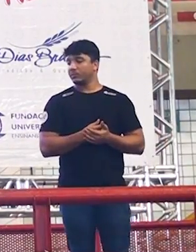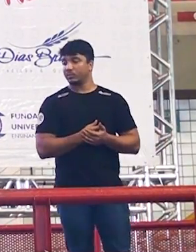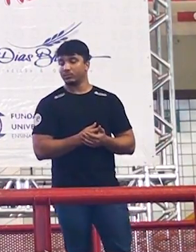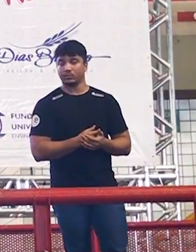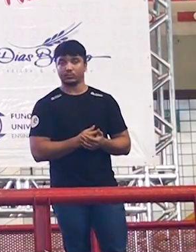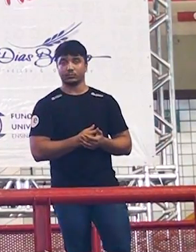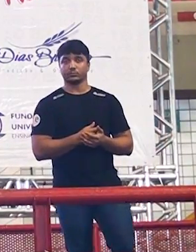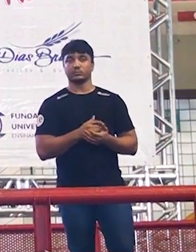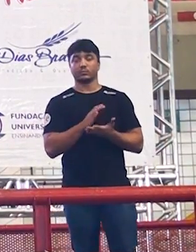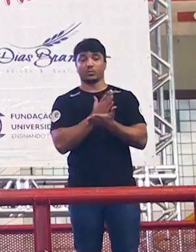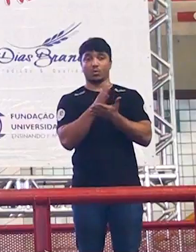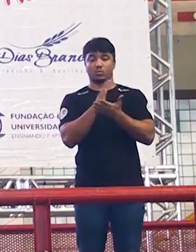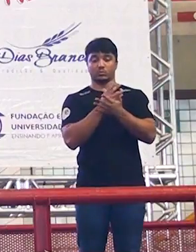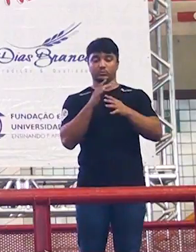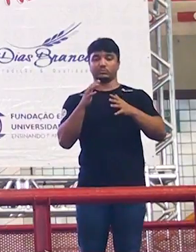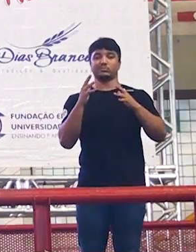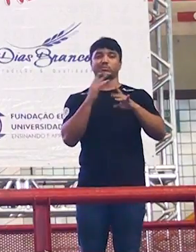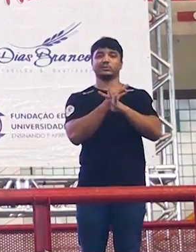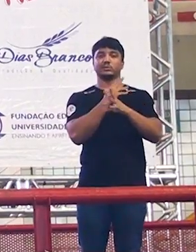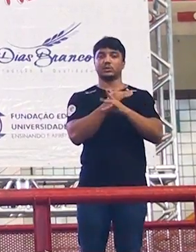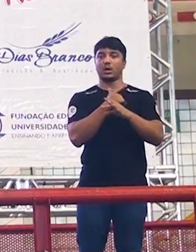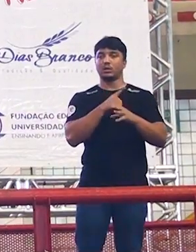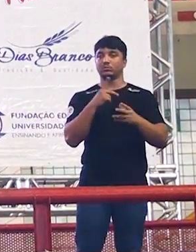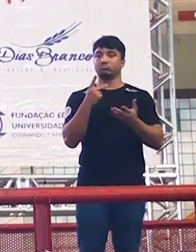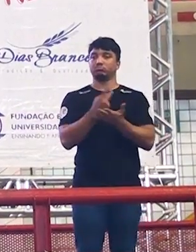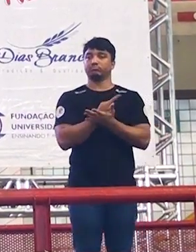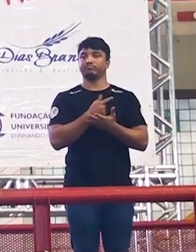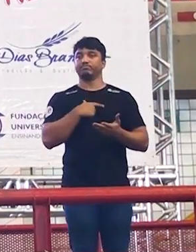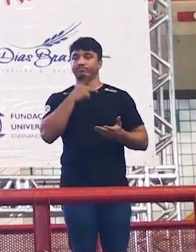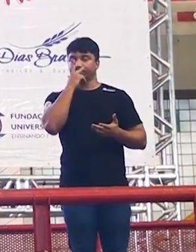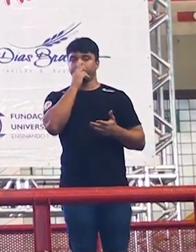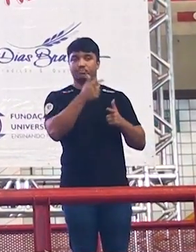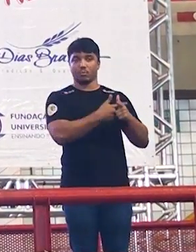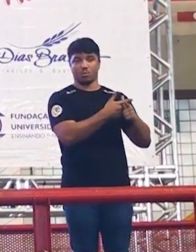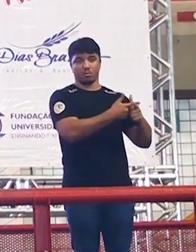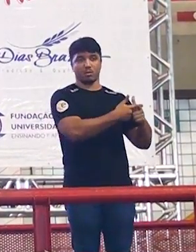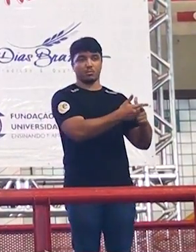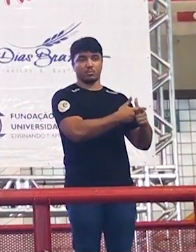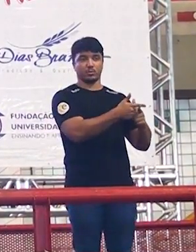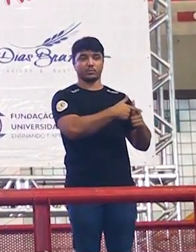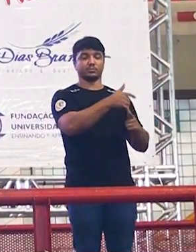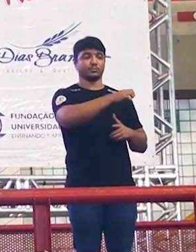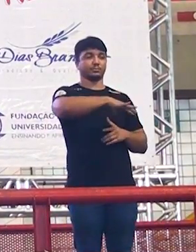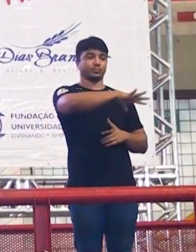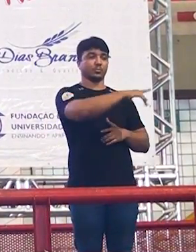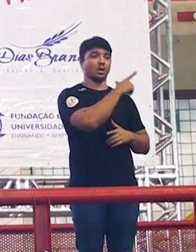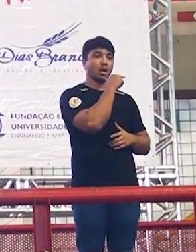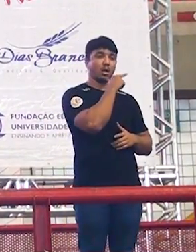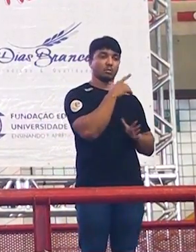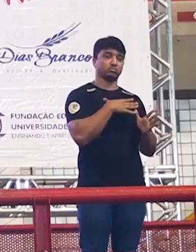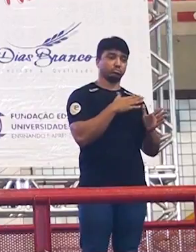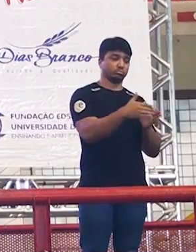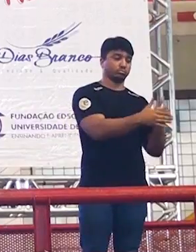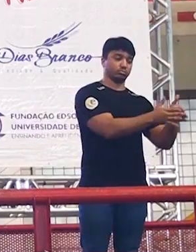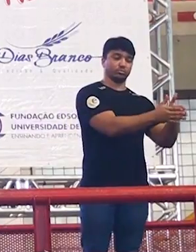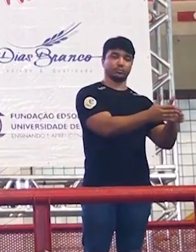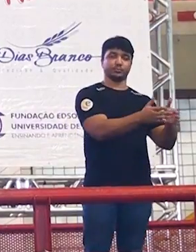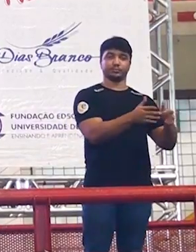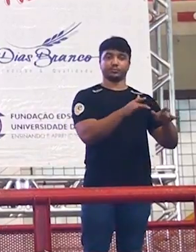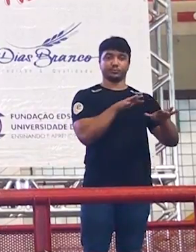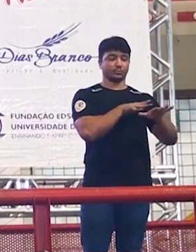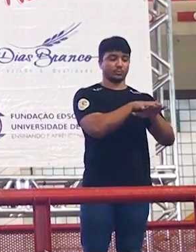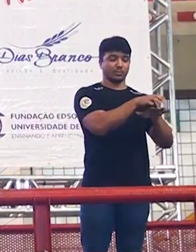alagando alguma cidade, alguma área que era habitada anteriormente, para que o curso d'água passe por aquele